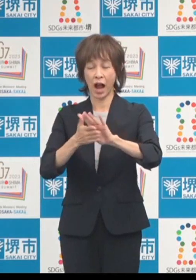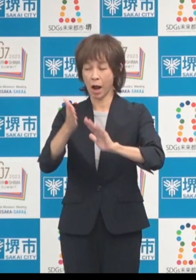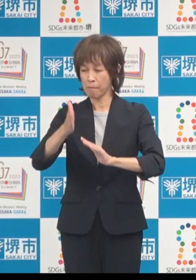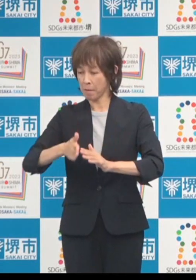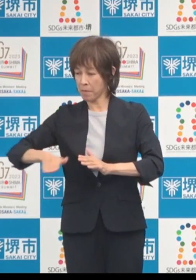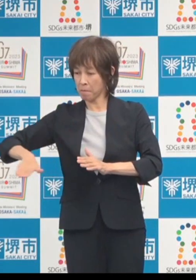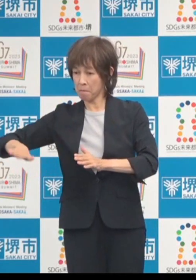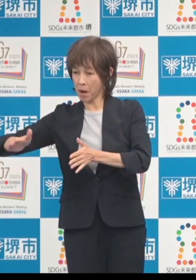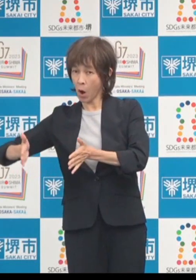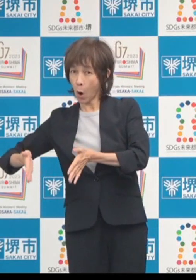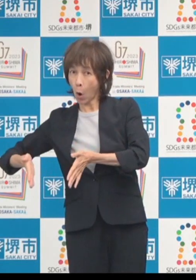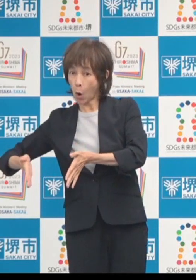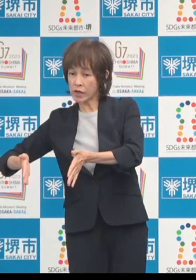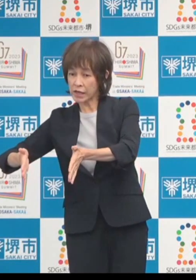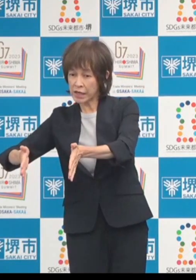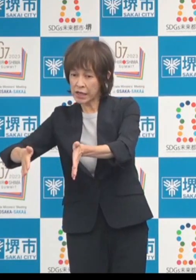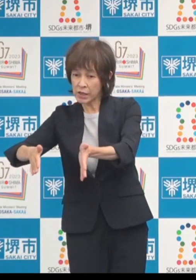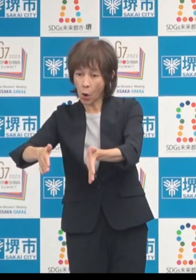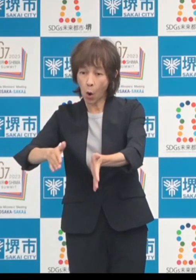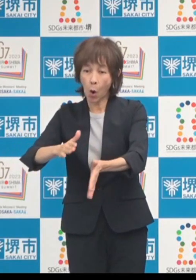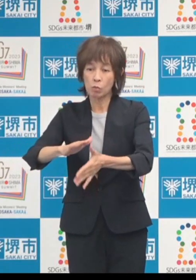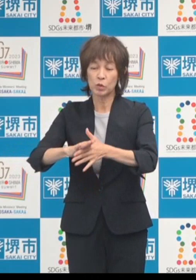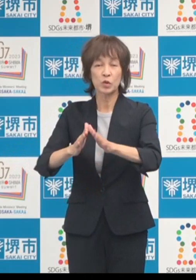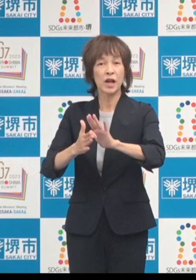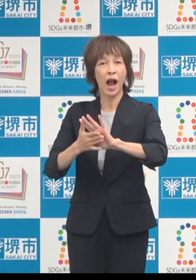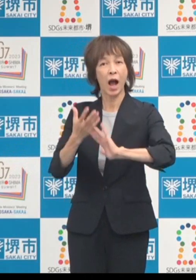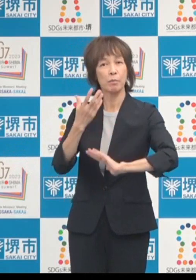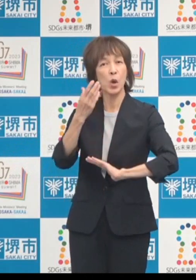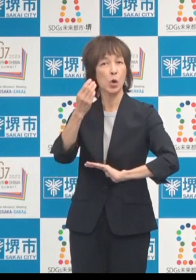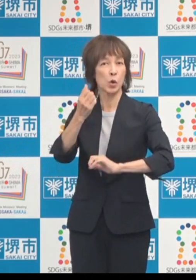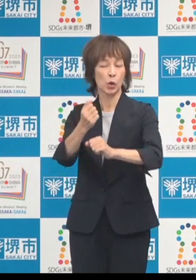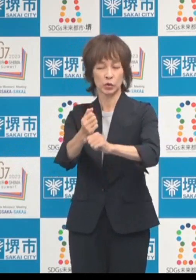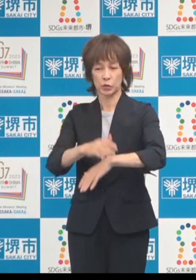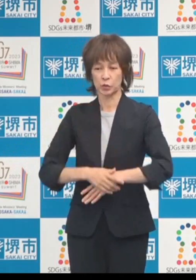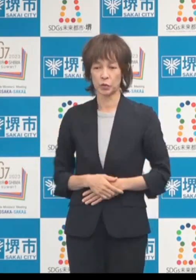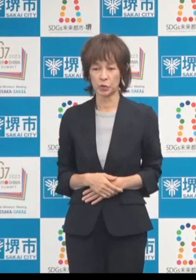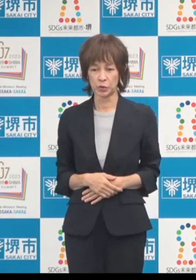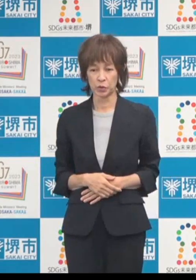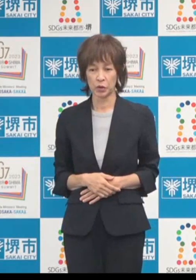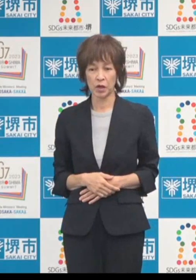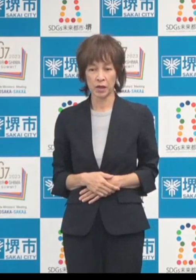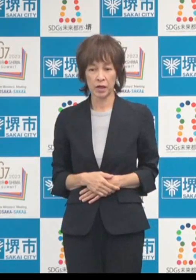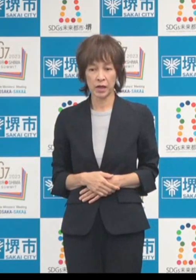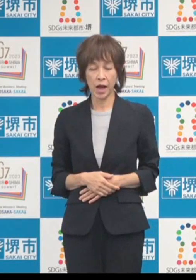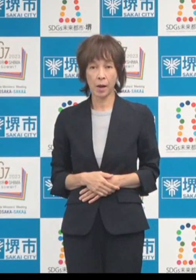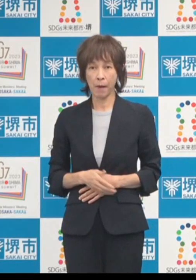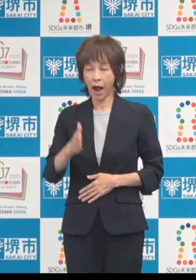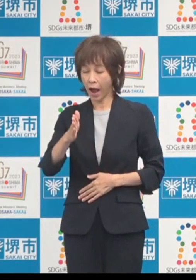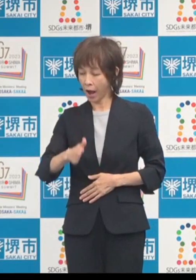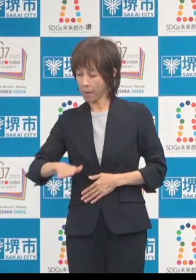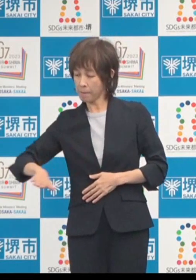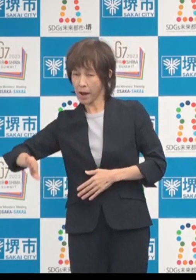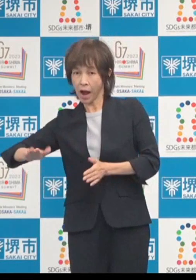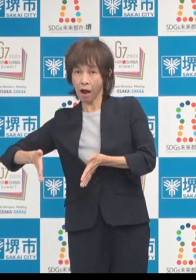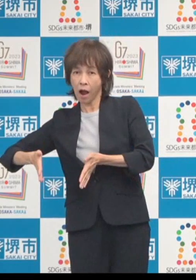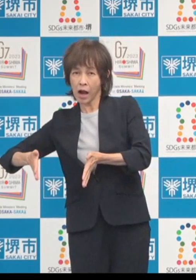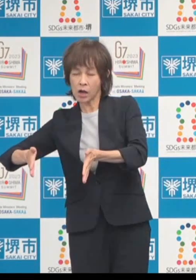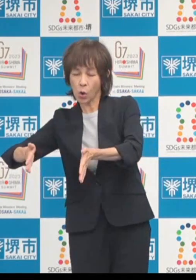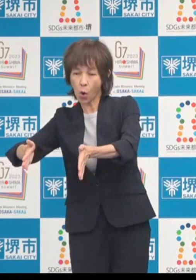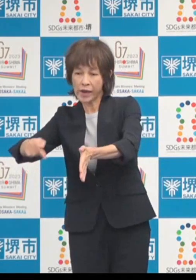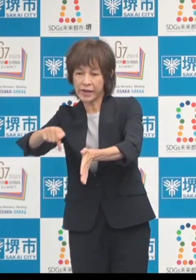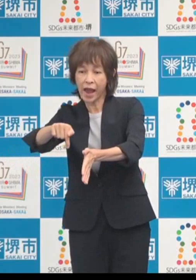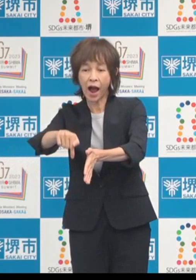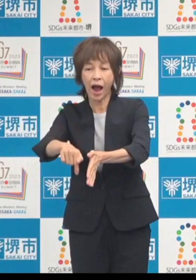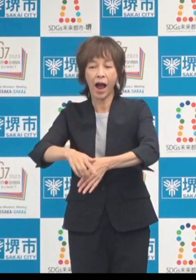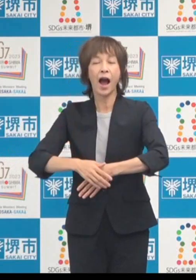行の魅力の創出を掲げています。また指標としては、観光エリアの来訪者数